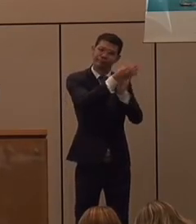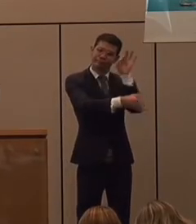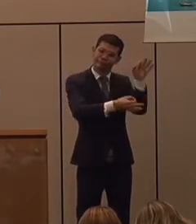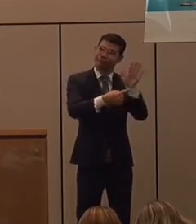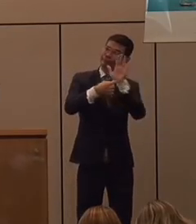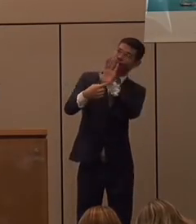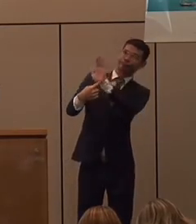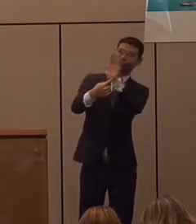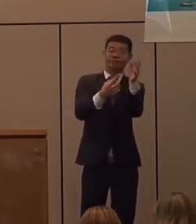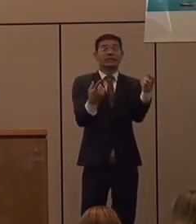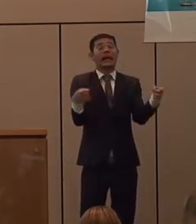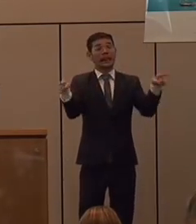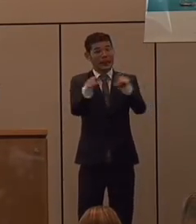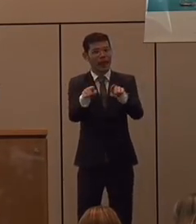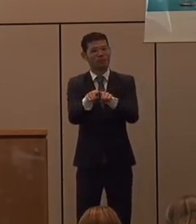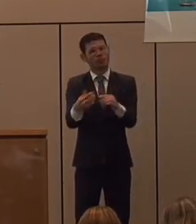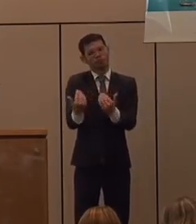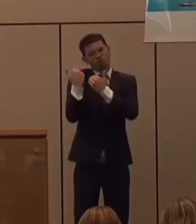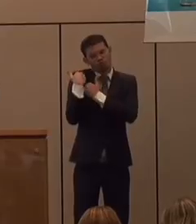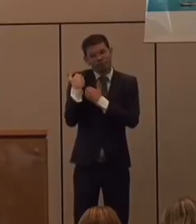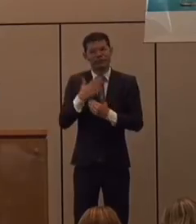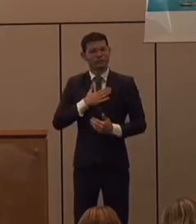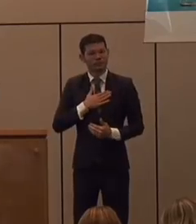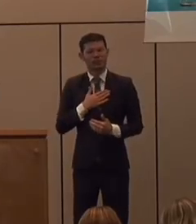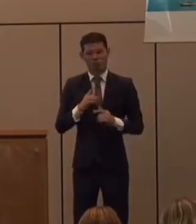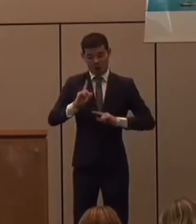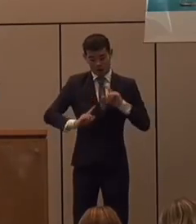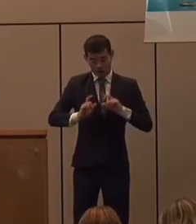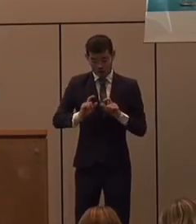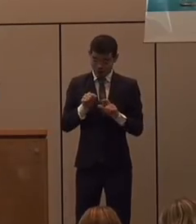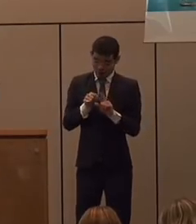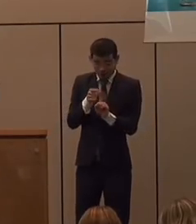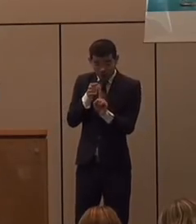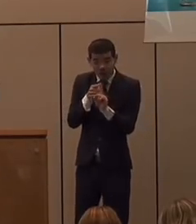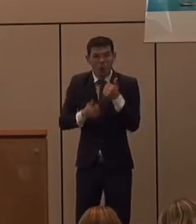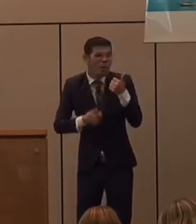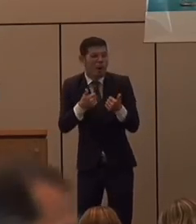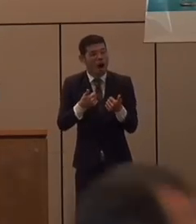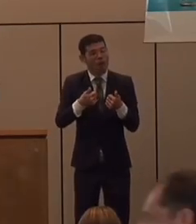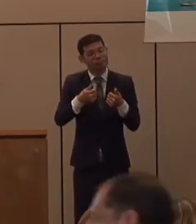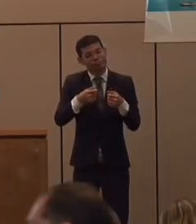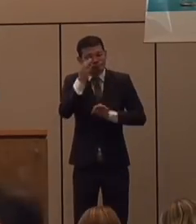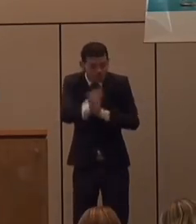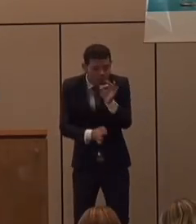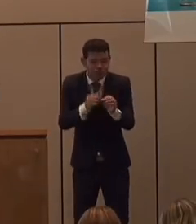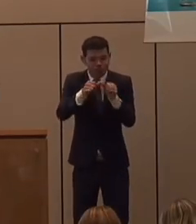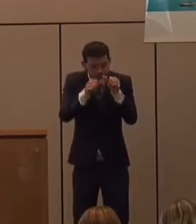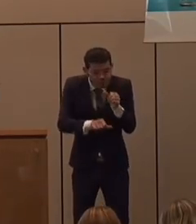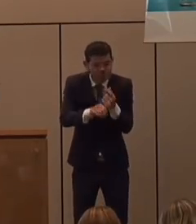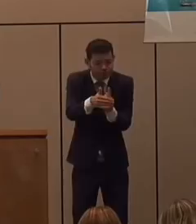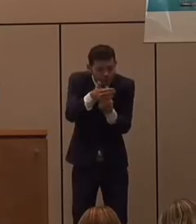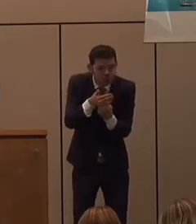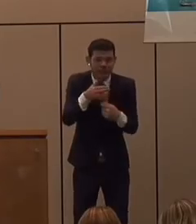en la visión que hemos defendido de que el turismo es un factor que genera conservación y preservación de la naturaleza pero al mismo tiempo